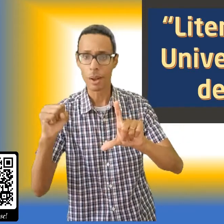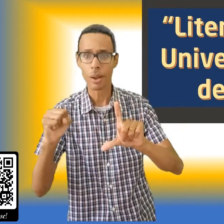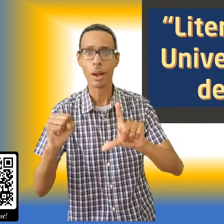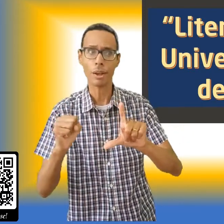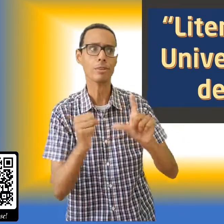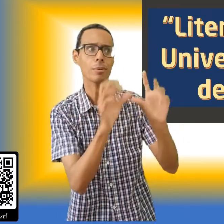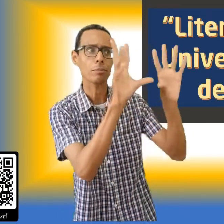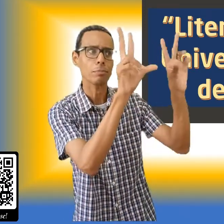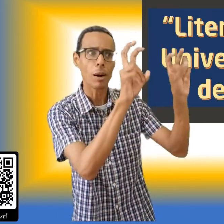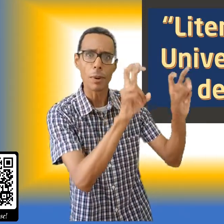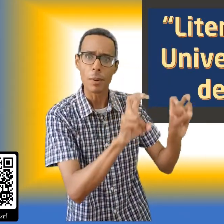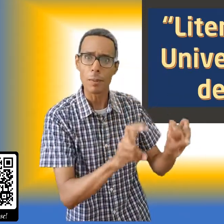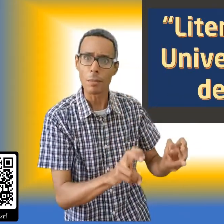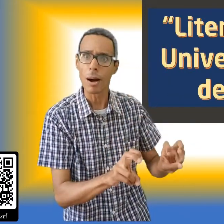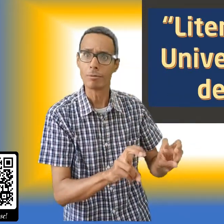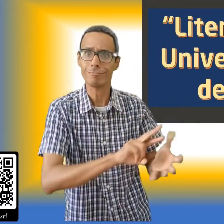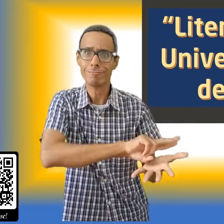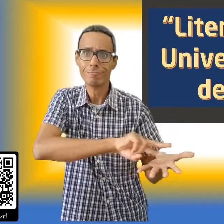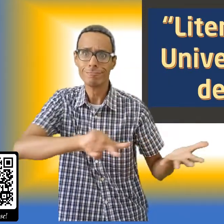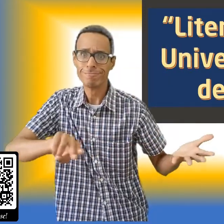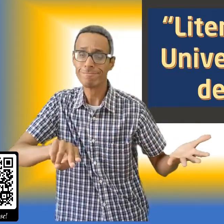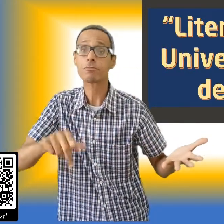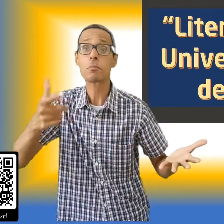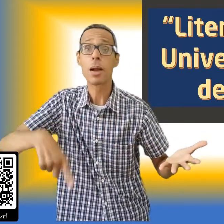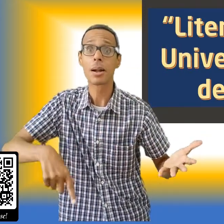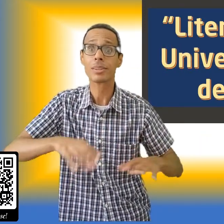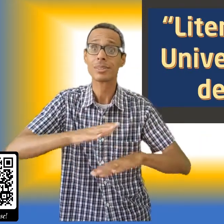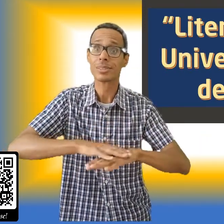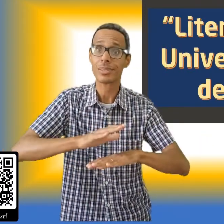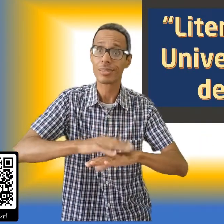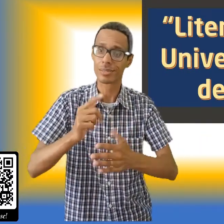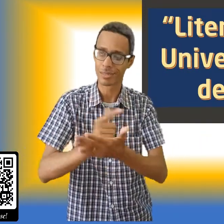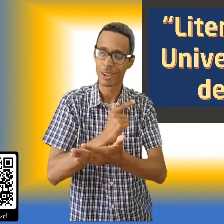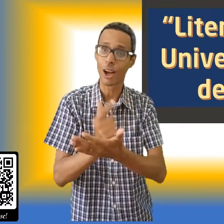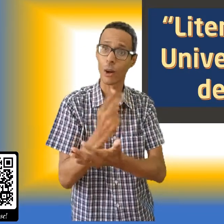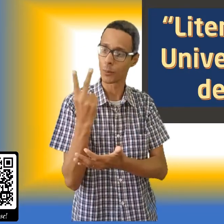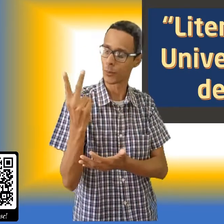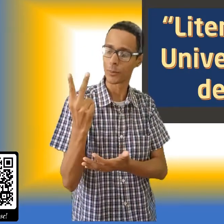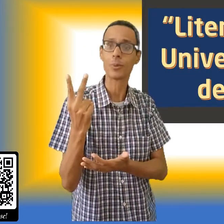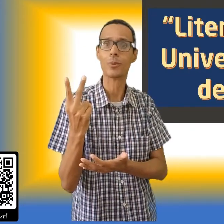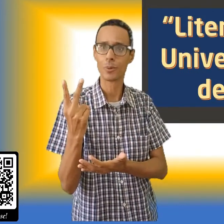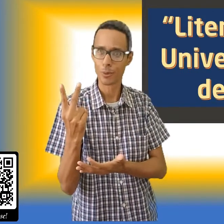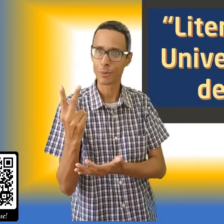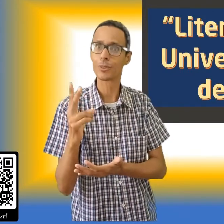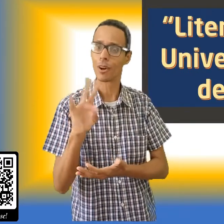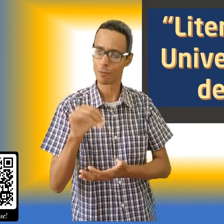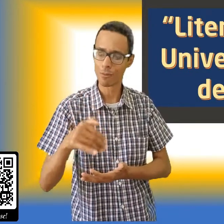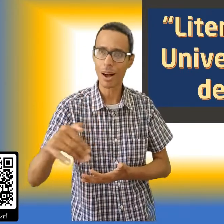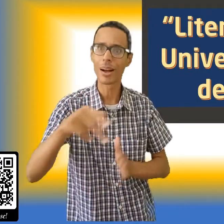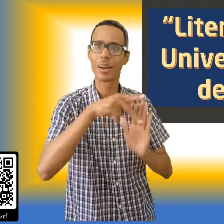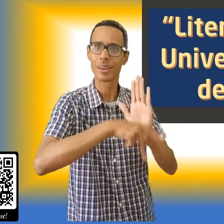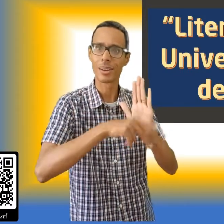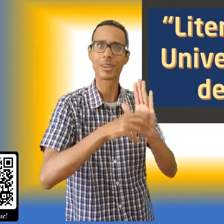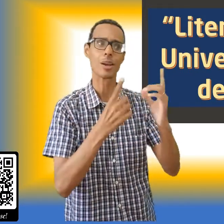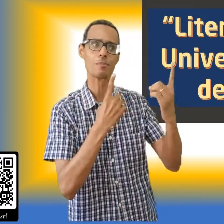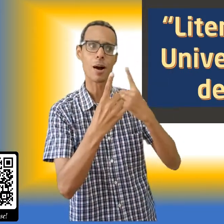letra S. Essa letra foi demais! Muitos títulos gratuitos e autores